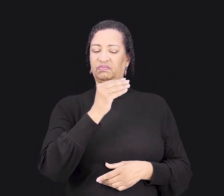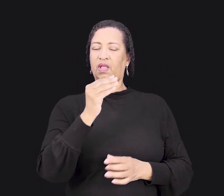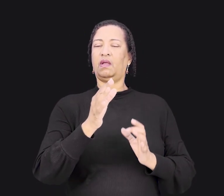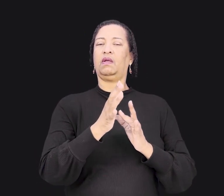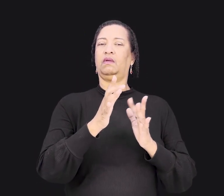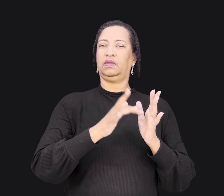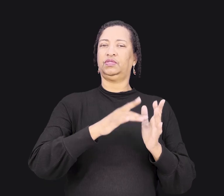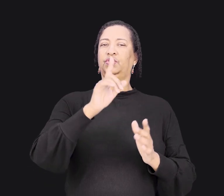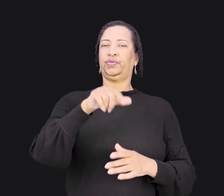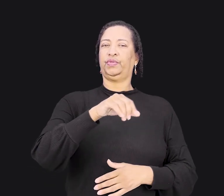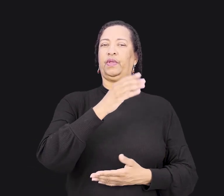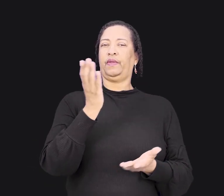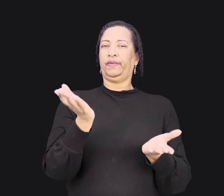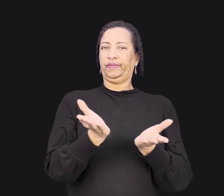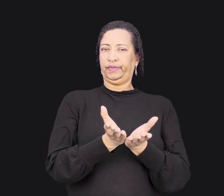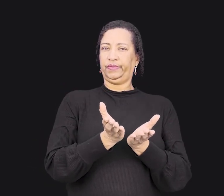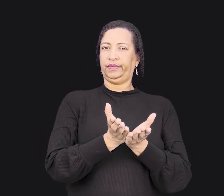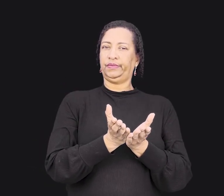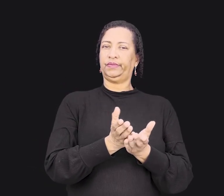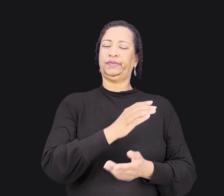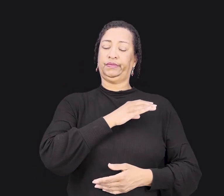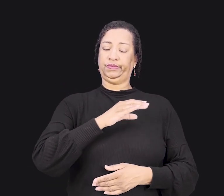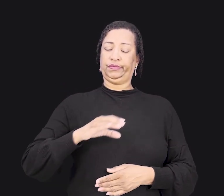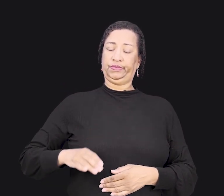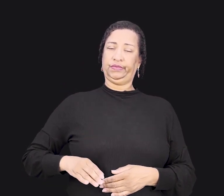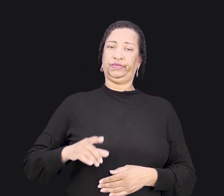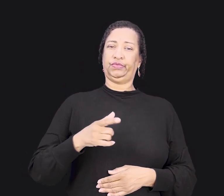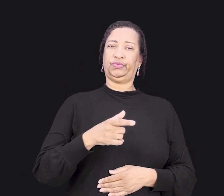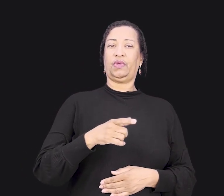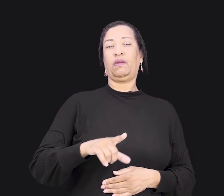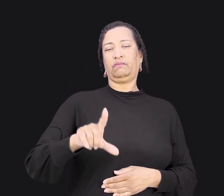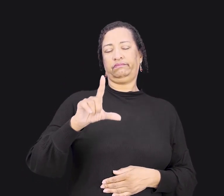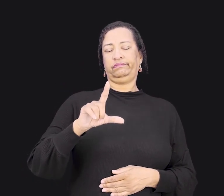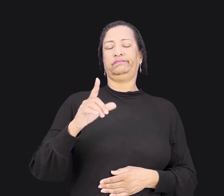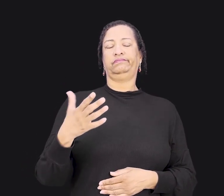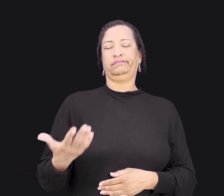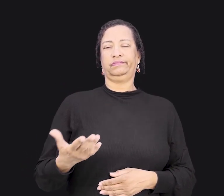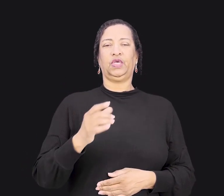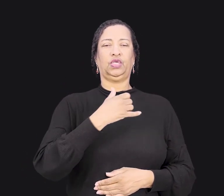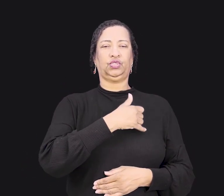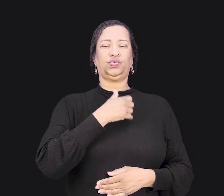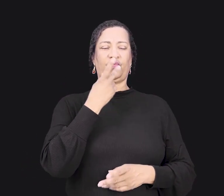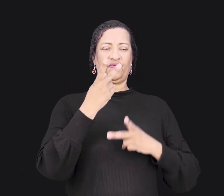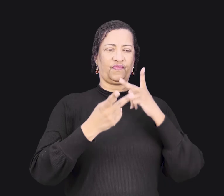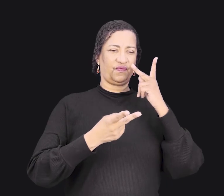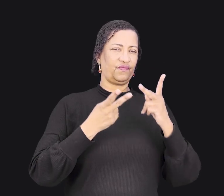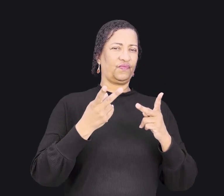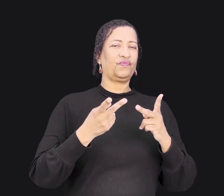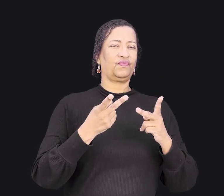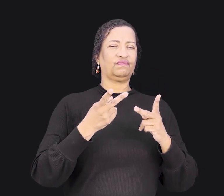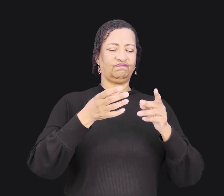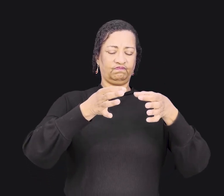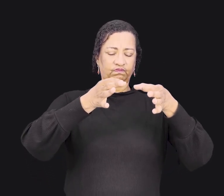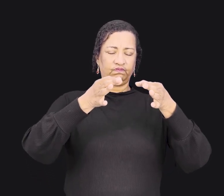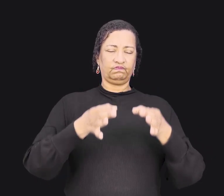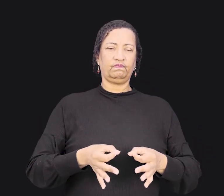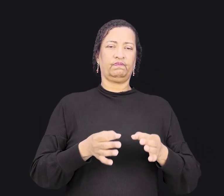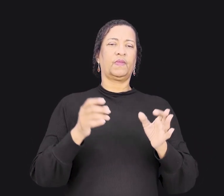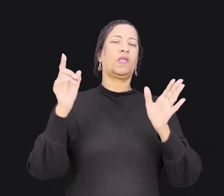o Cristo? Este é o anticristo. João não foi nem um pouco sutil. Ele disse em alto e bom som. A pergunta que